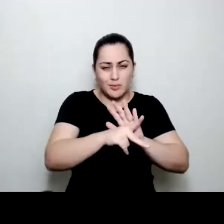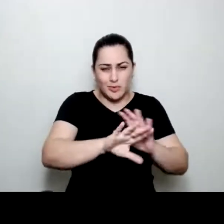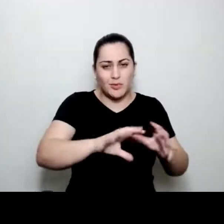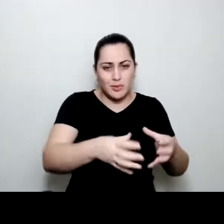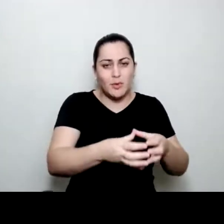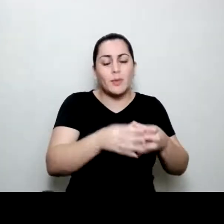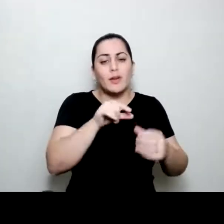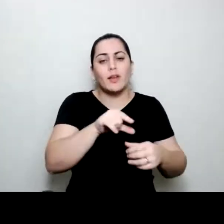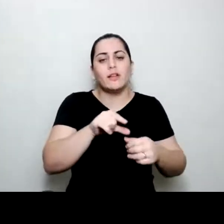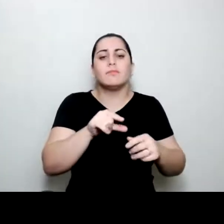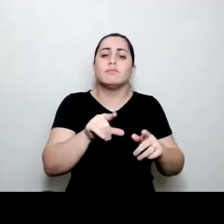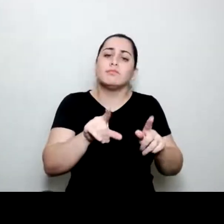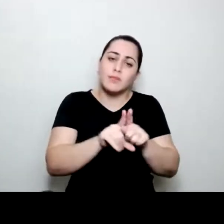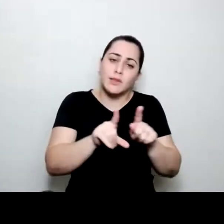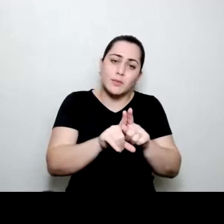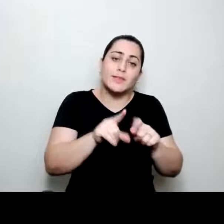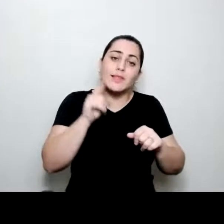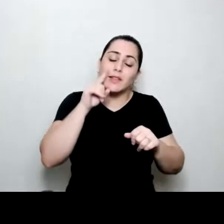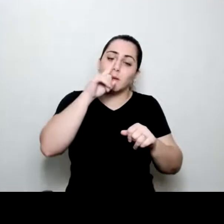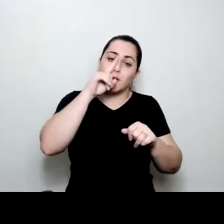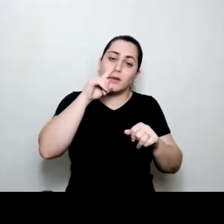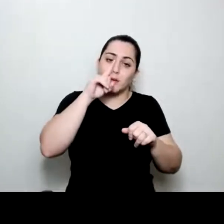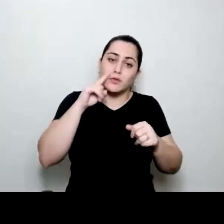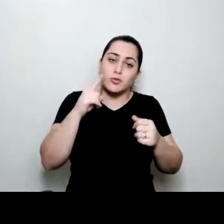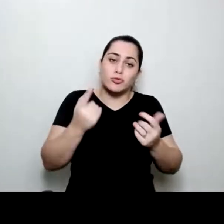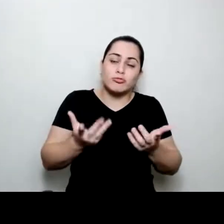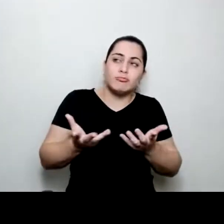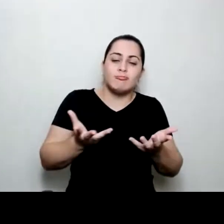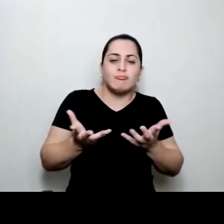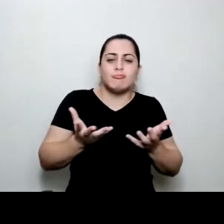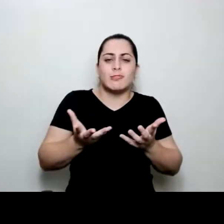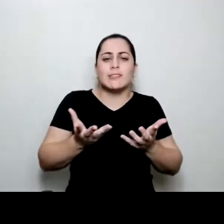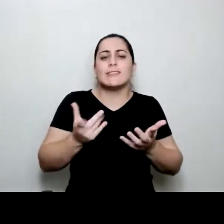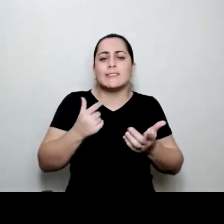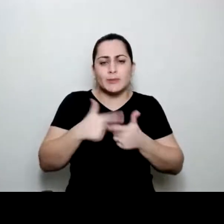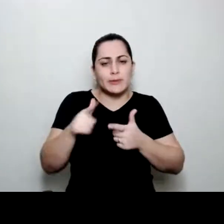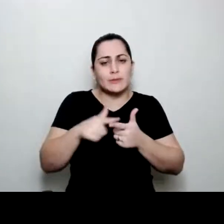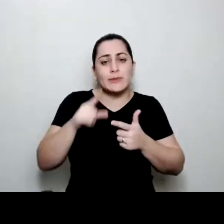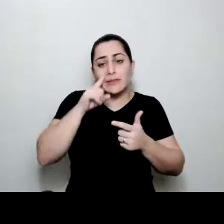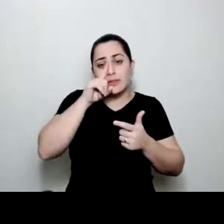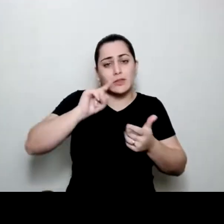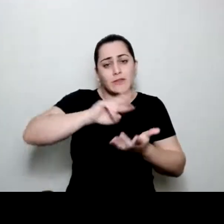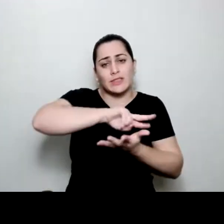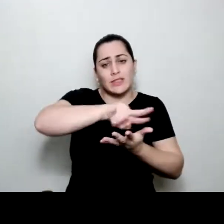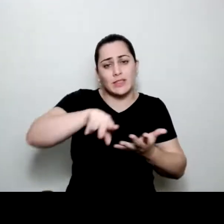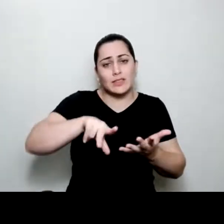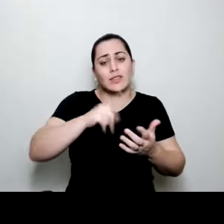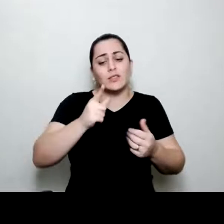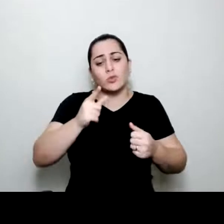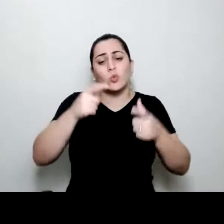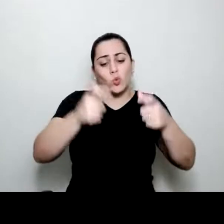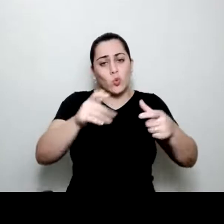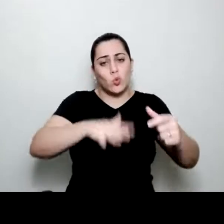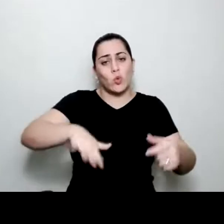também estão sujeitas a ameaças em diversos níveis, né? Ameaça ao seu